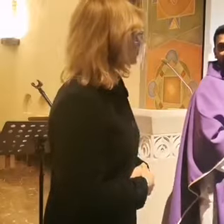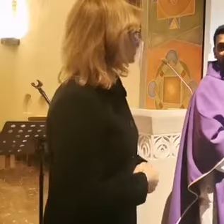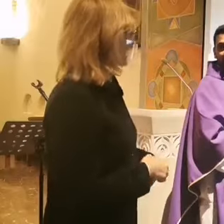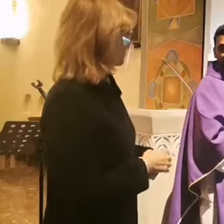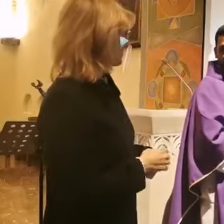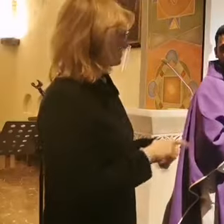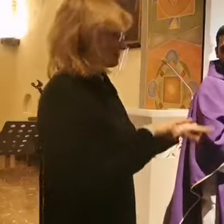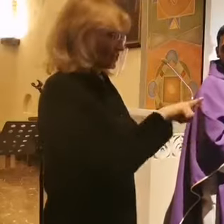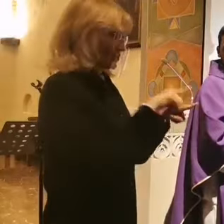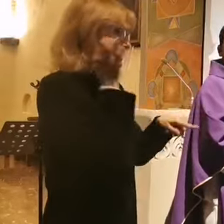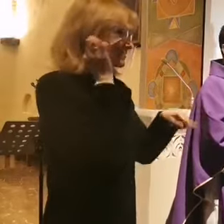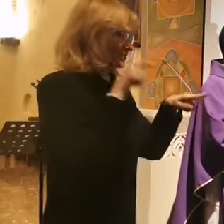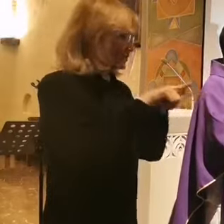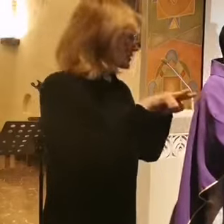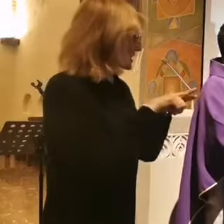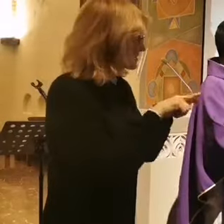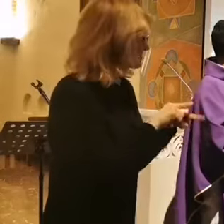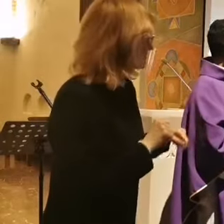sorella,